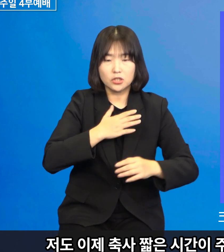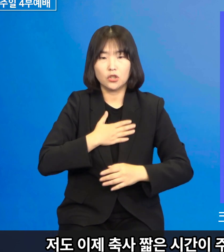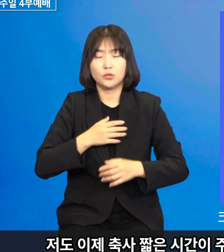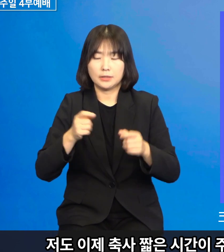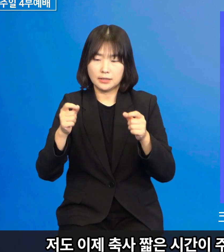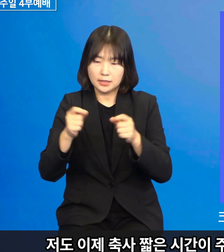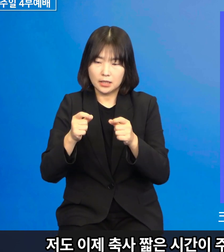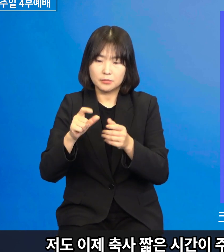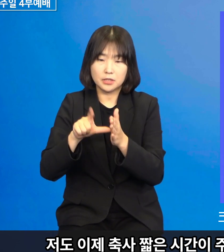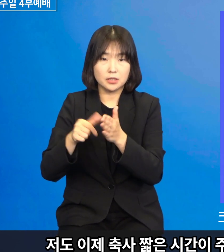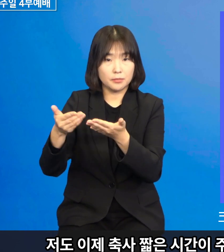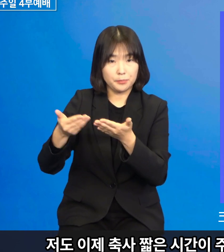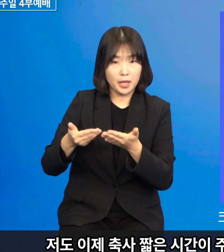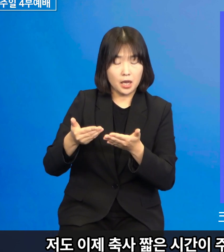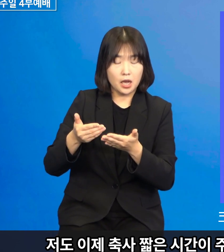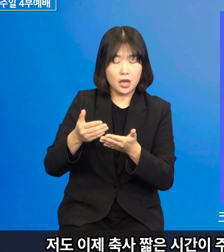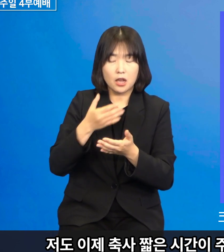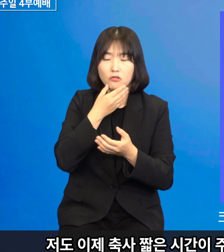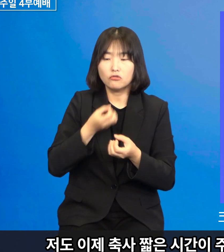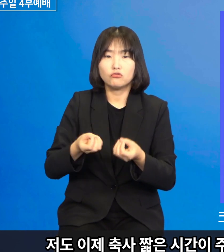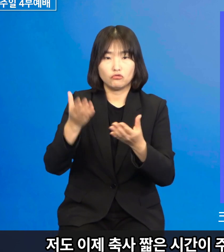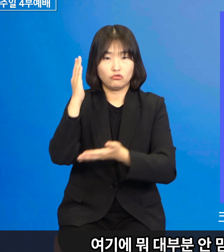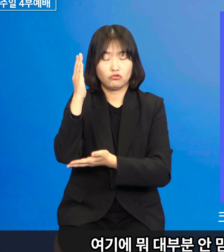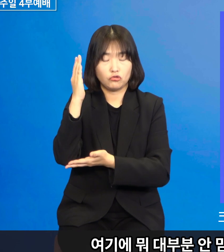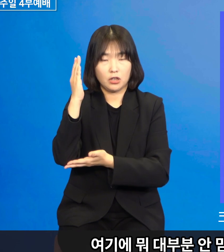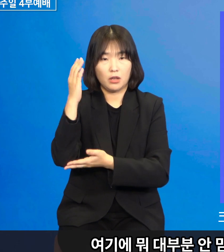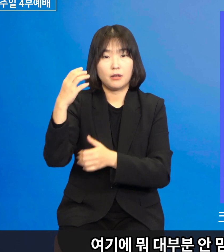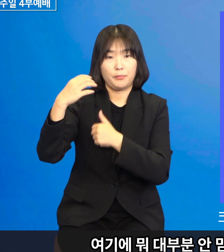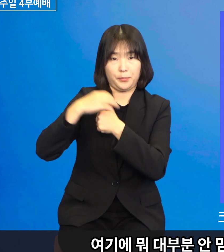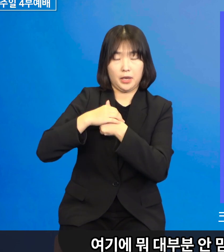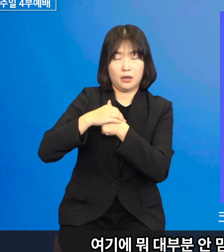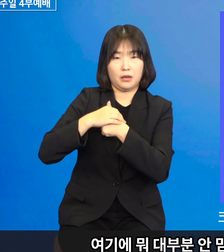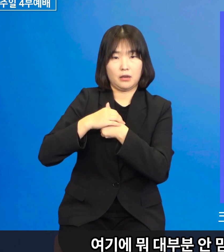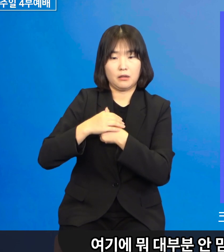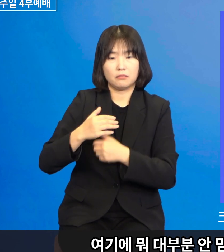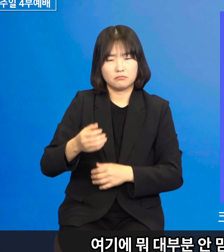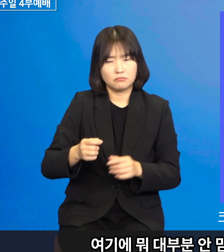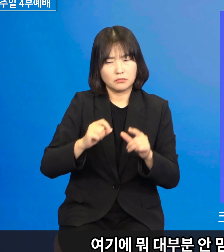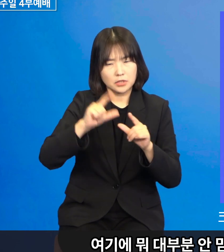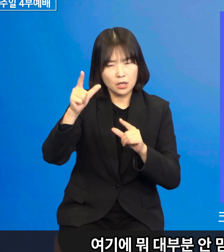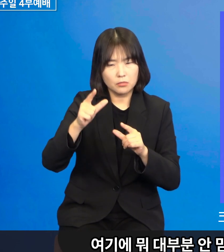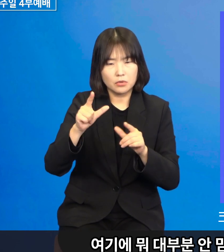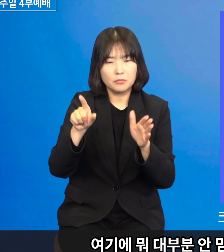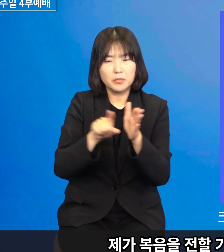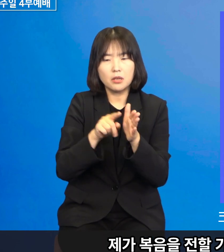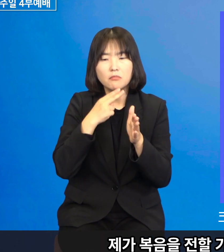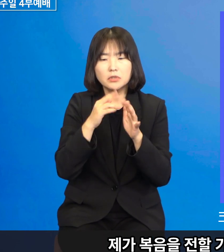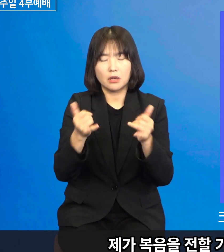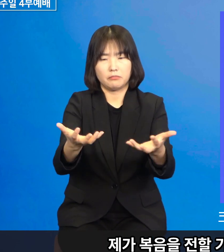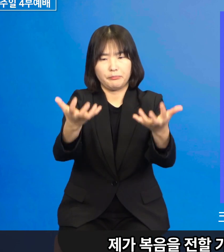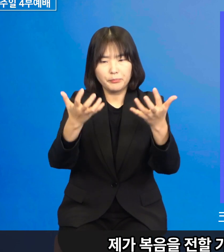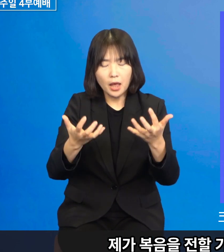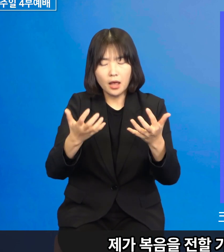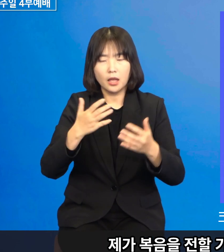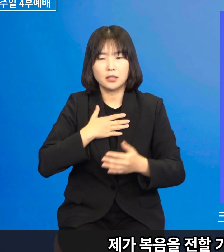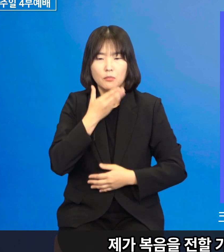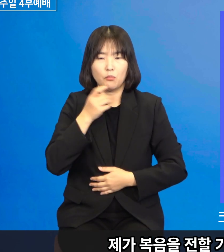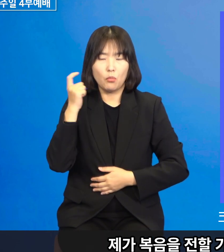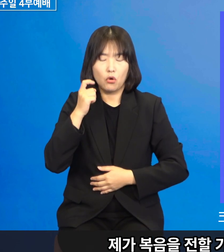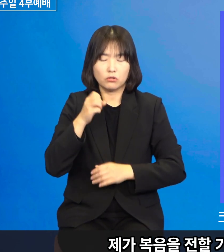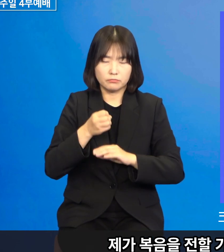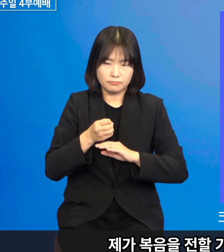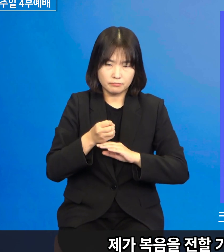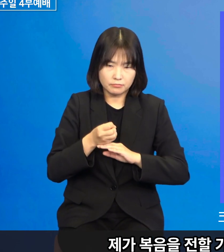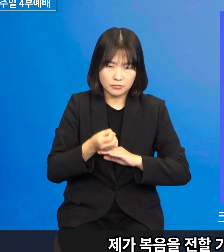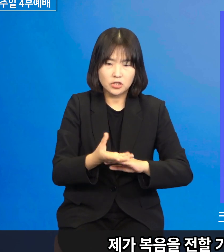시간이 주어져서 어떤 말씀을 전해야 할까, 여기에 뭐 대부분 안 믿는 분들이 많이 오시는데 제가 복음을 전할 기회로